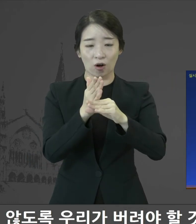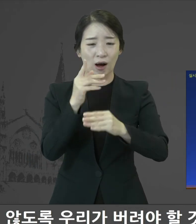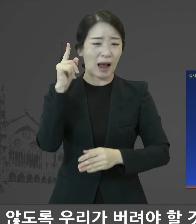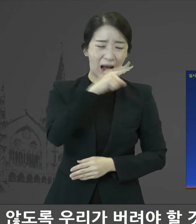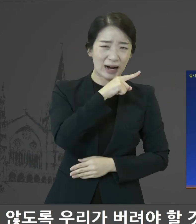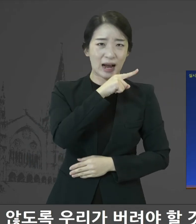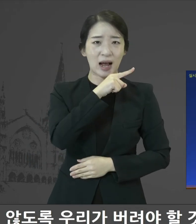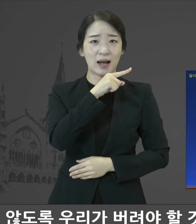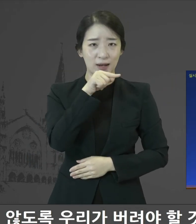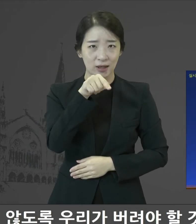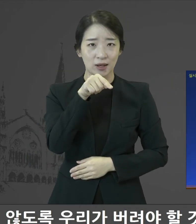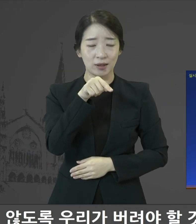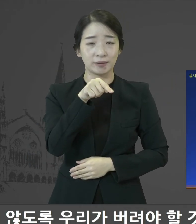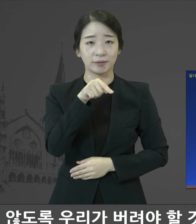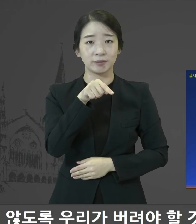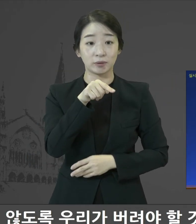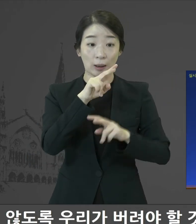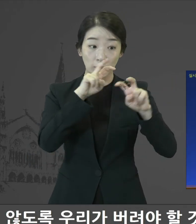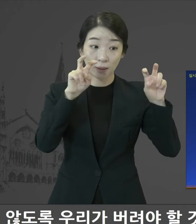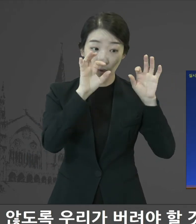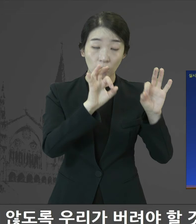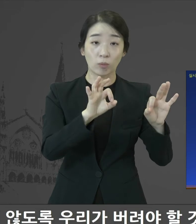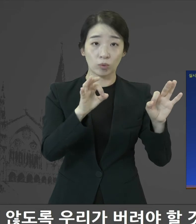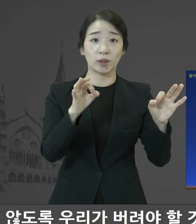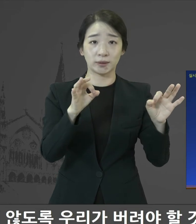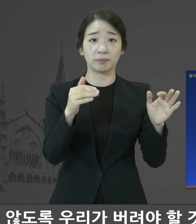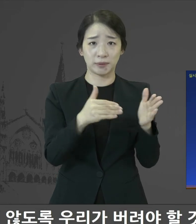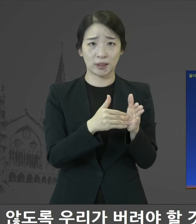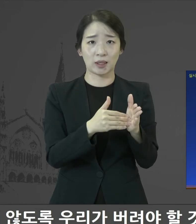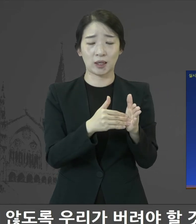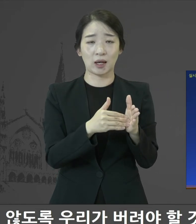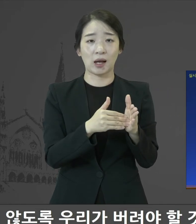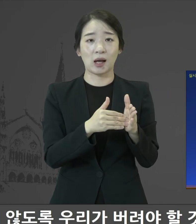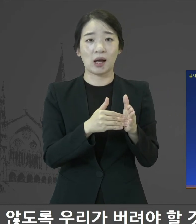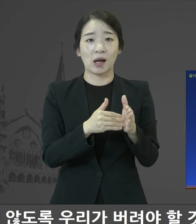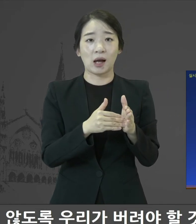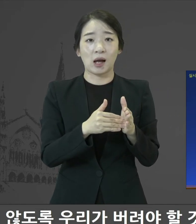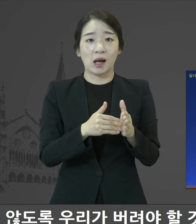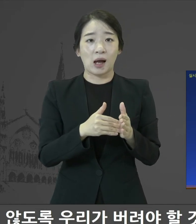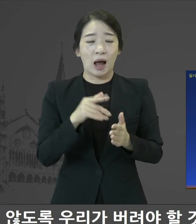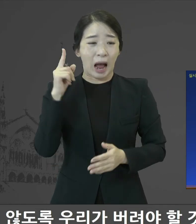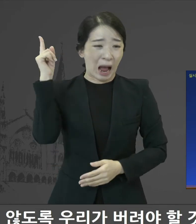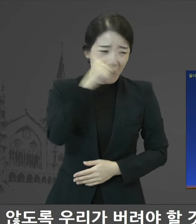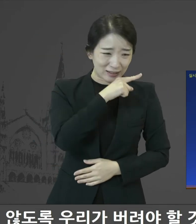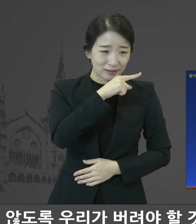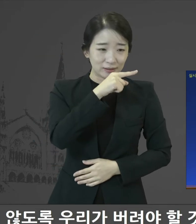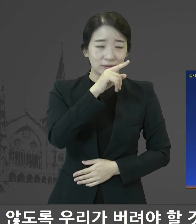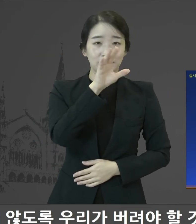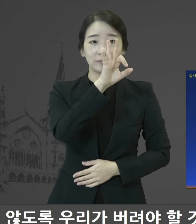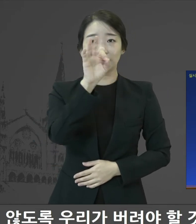살펴봤습니다. 이 악독을 버릴 때 악의와 함께 버리라고 얘기합니다.